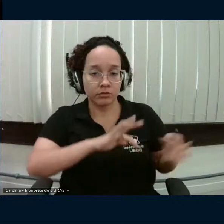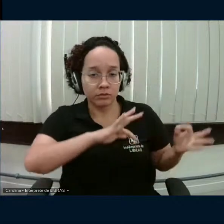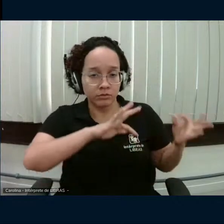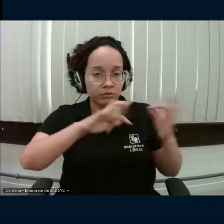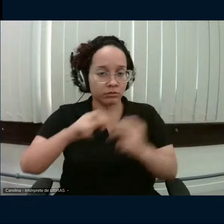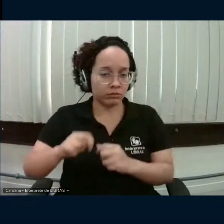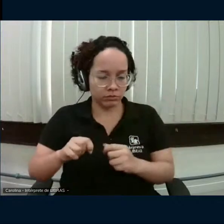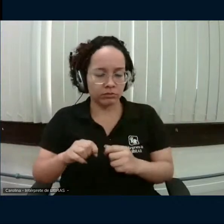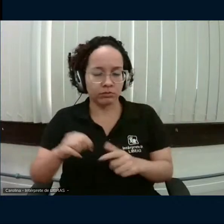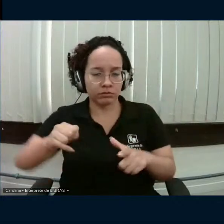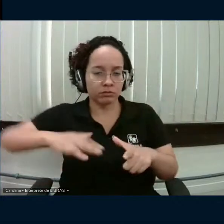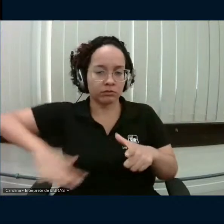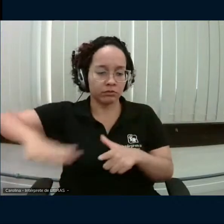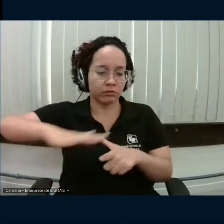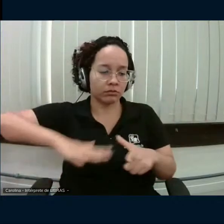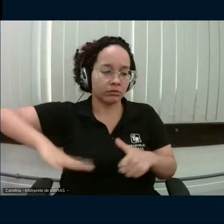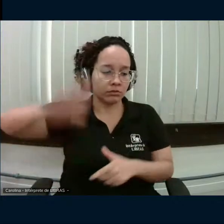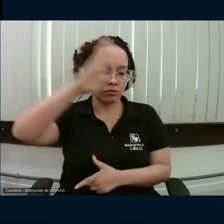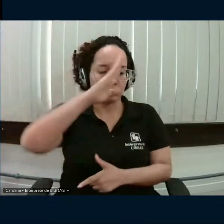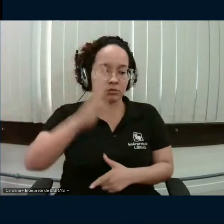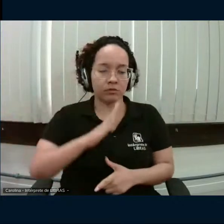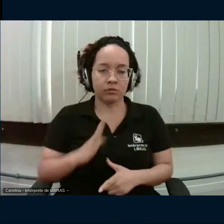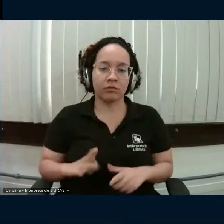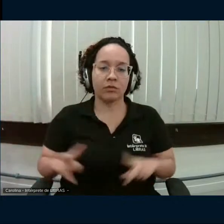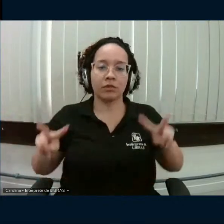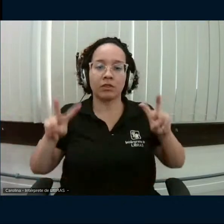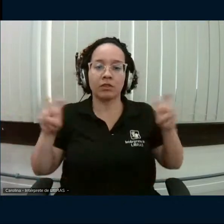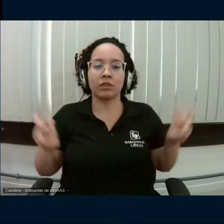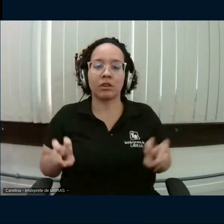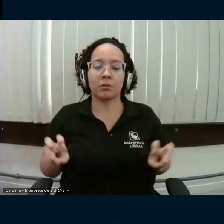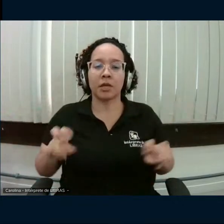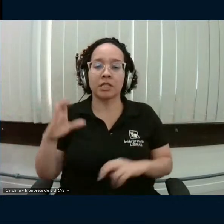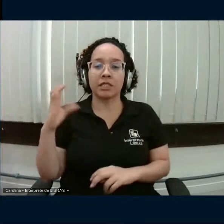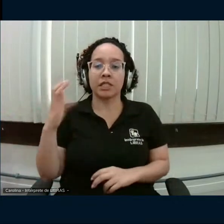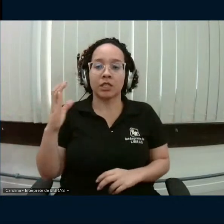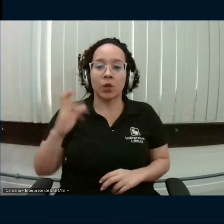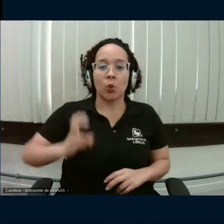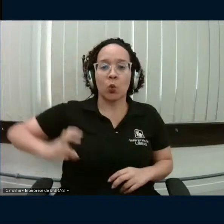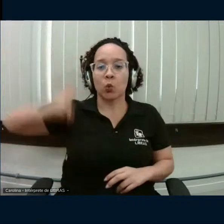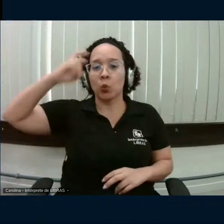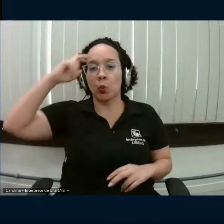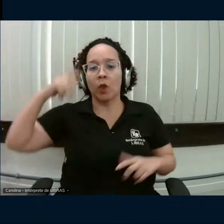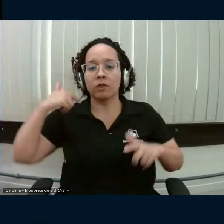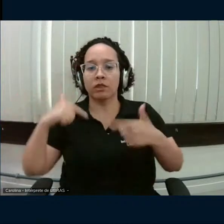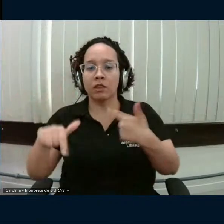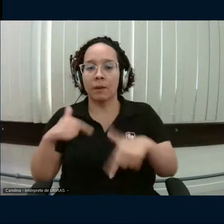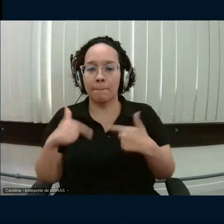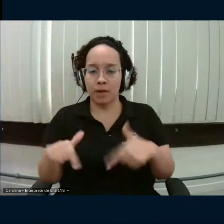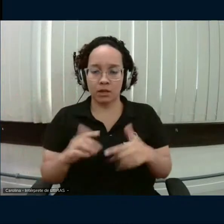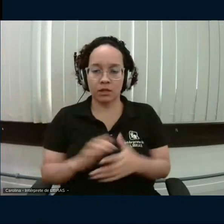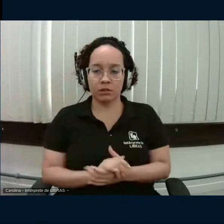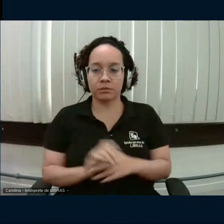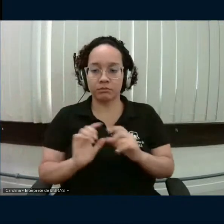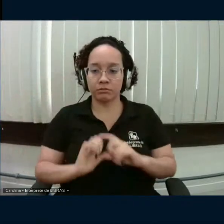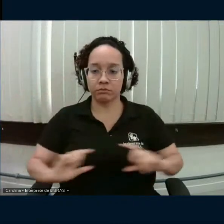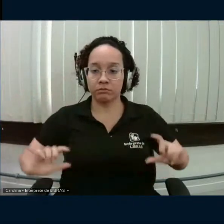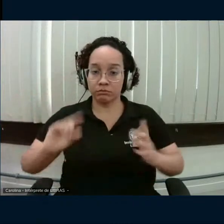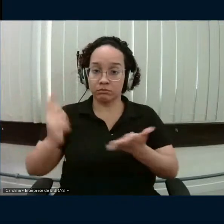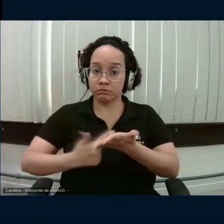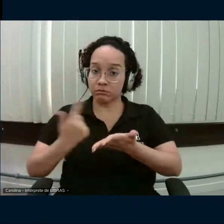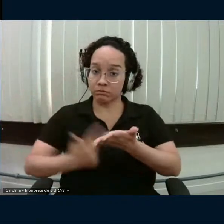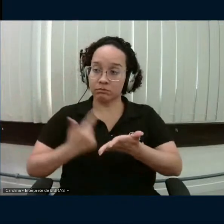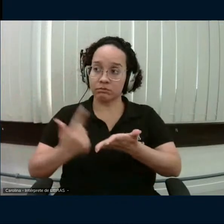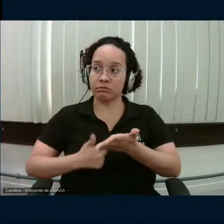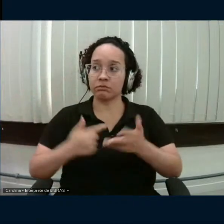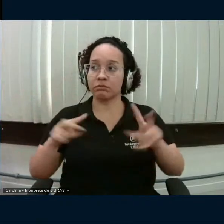médio, né, a partir do eixo Ciência, Cultura e Trabalho, que é o subtítulo do livro, né, Ensino Médio, Ciência, Cultura e